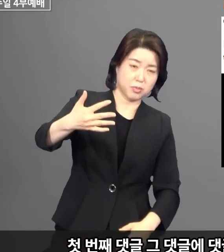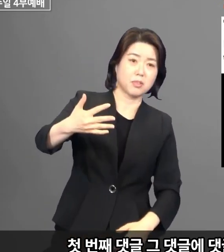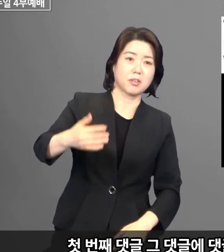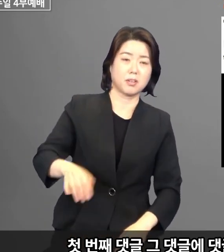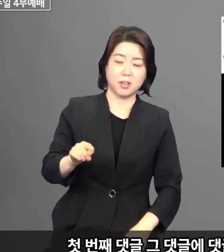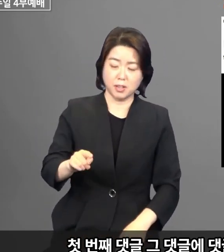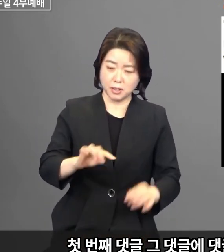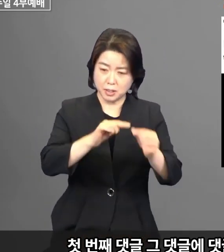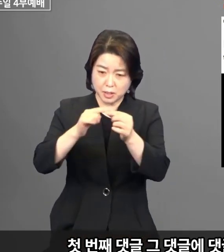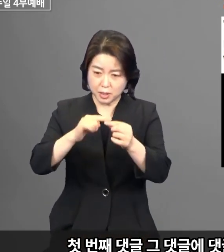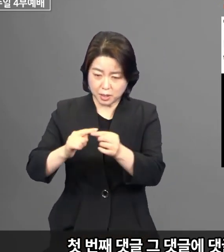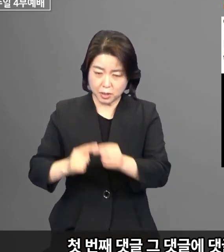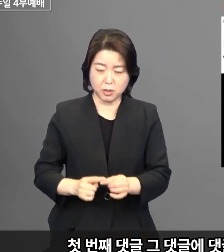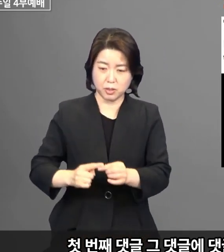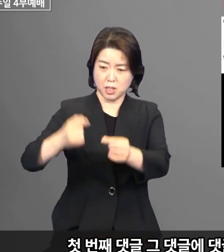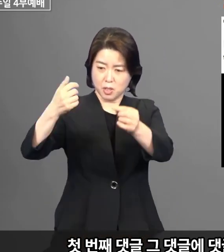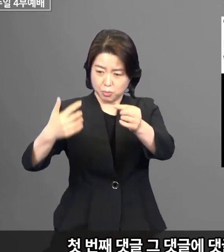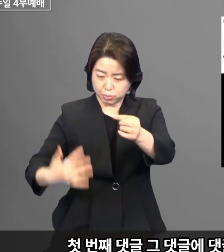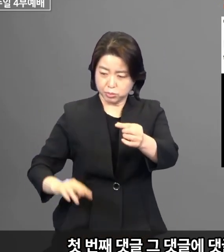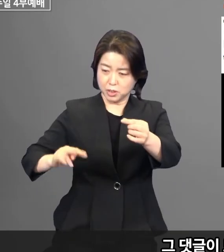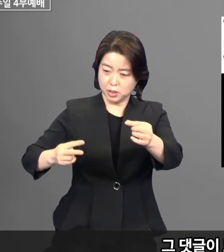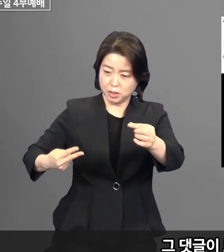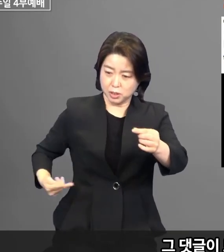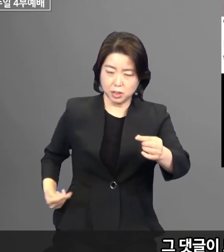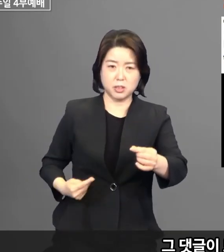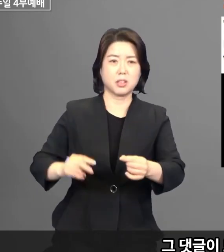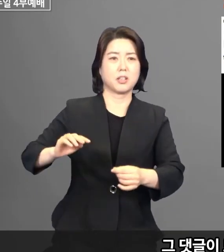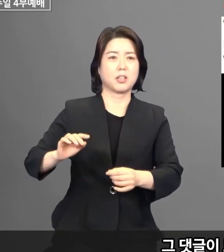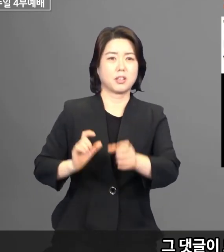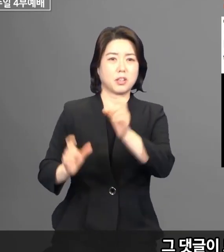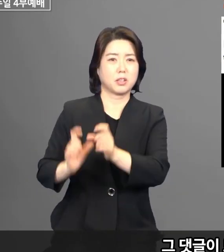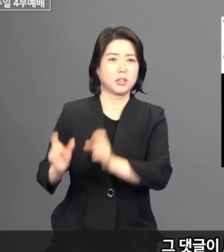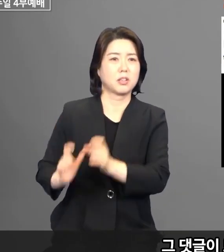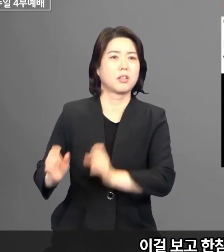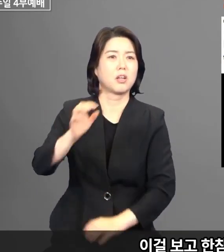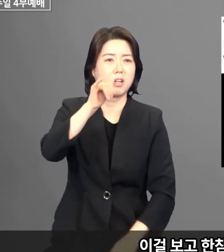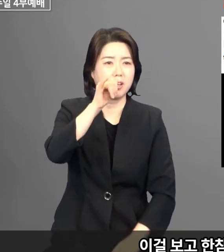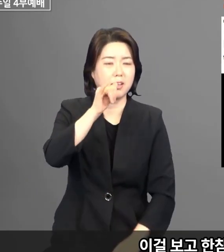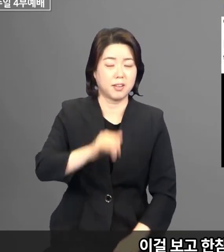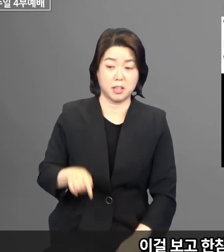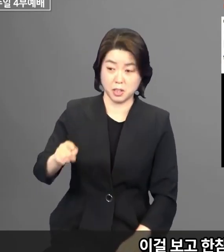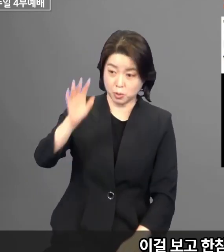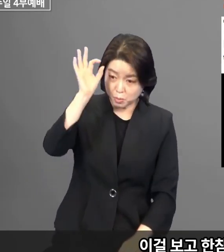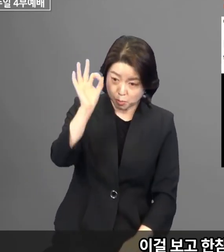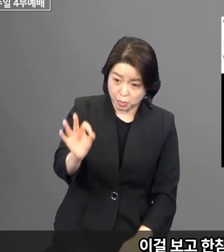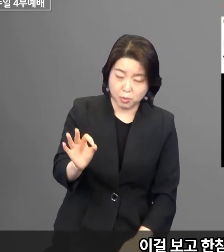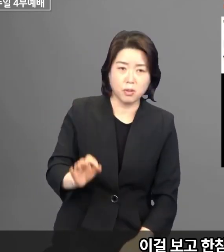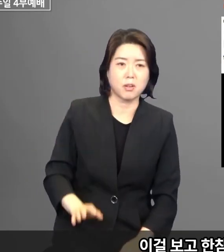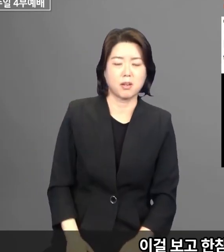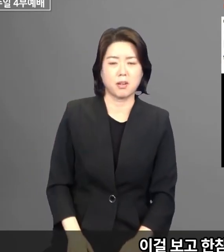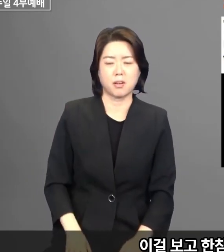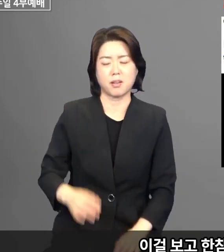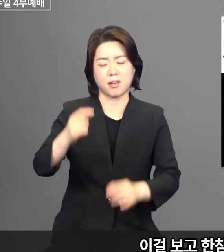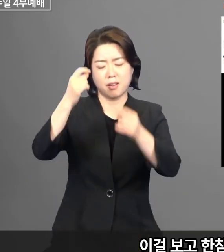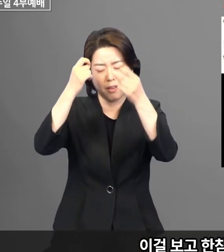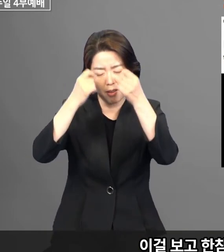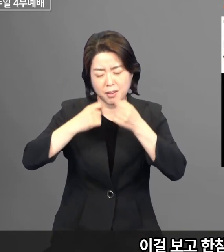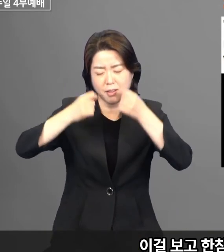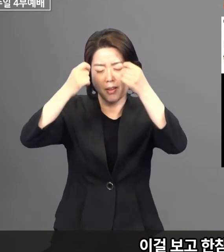그 댓글에 댓글이 200여 개나 담겨있는 그 댓글이 보였습니다. 이걸 보고 한참을